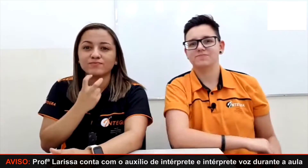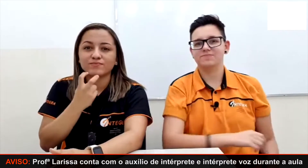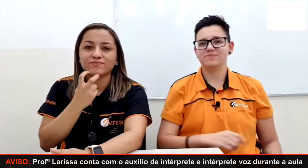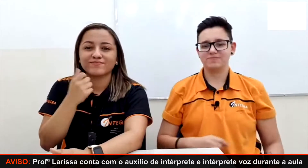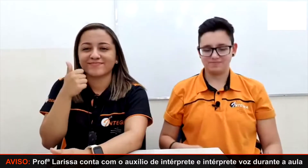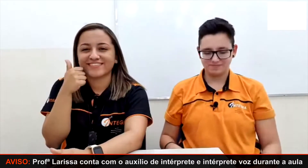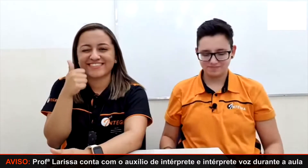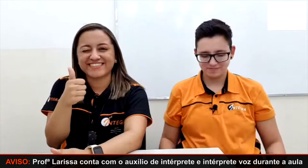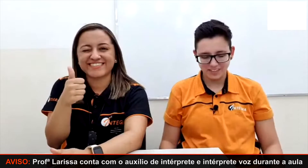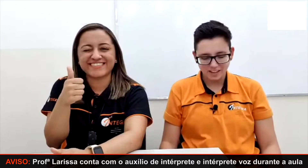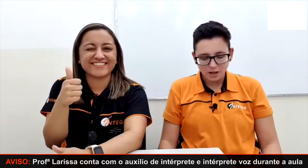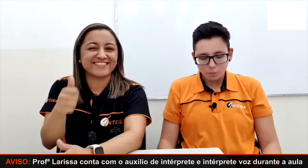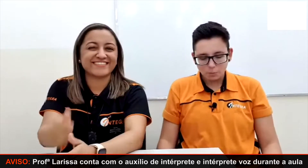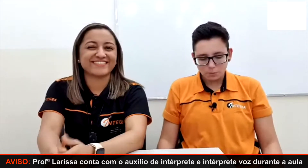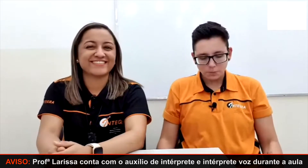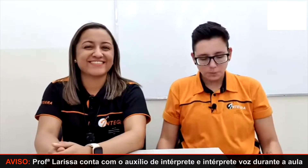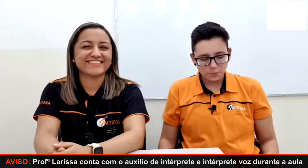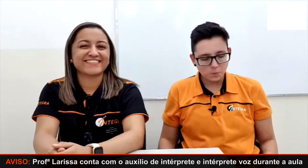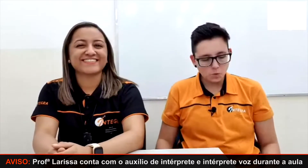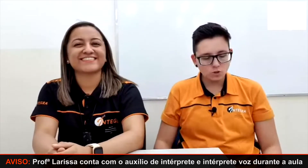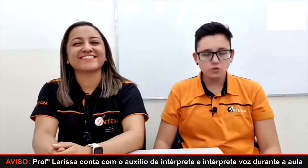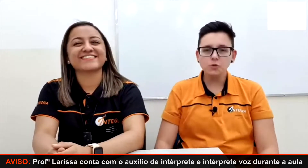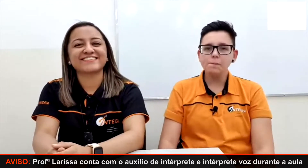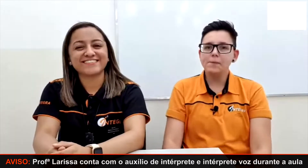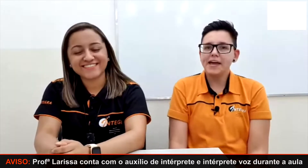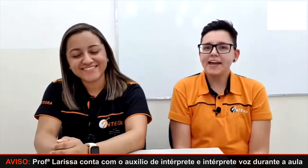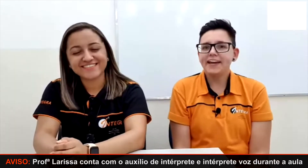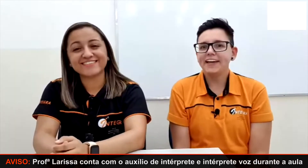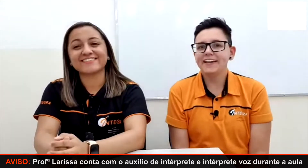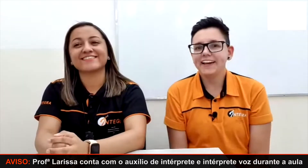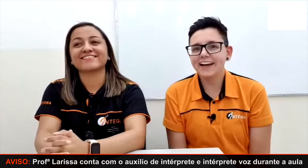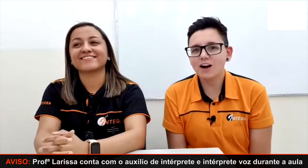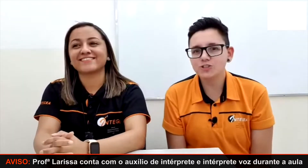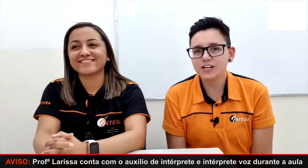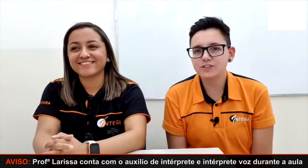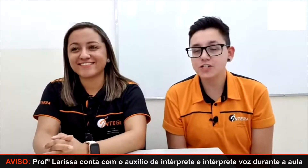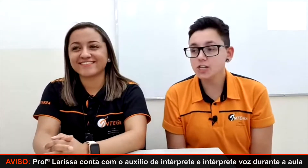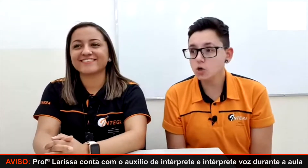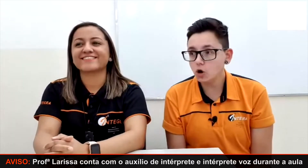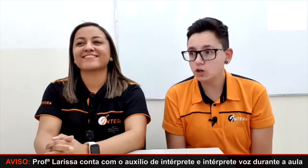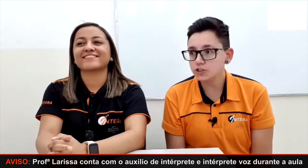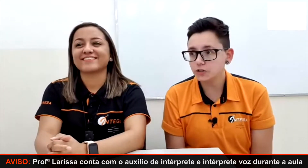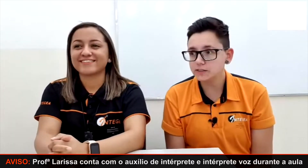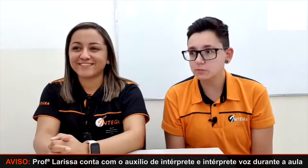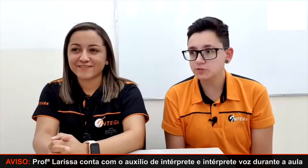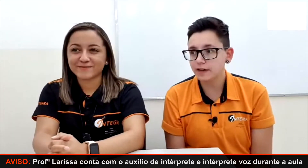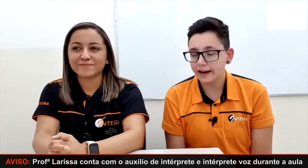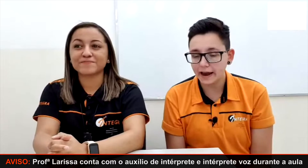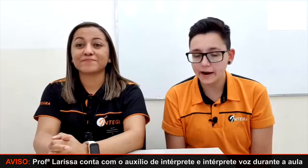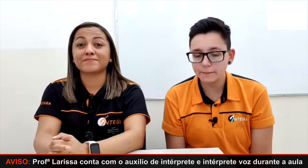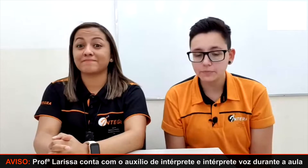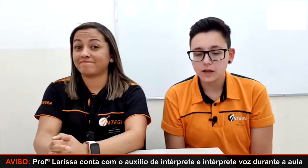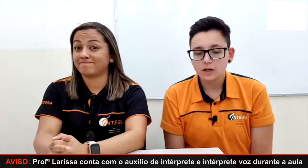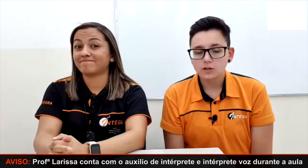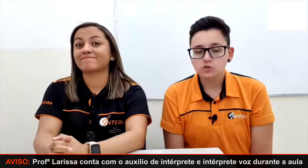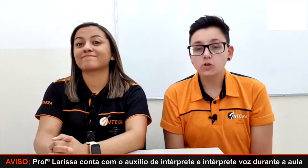surda oralizada, ok? Muito bem, legal, gente. E hoje nós vamos falar